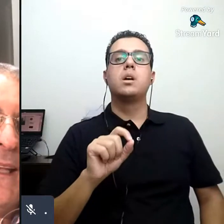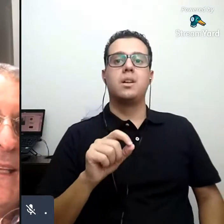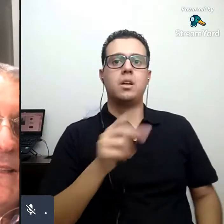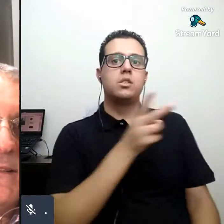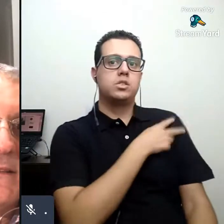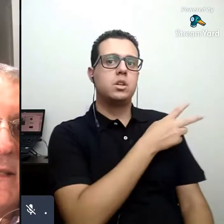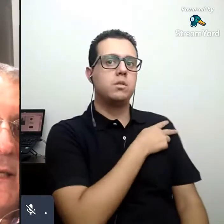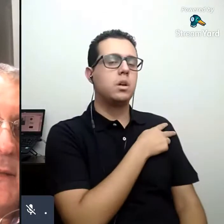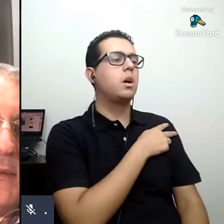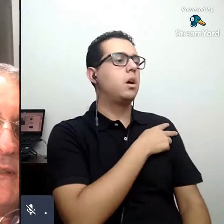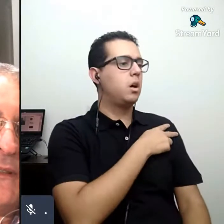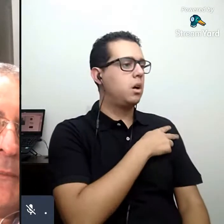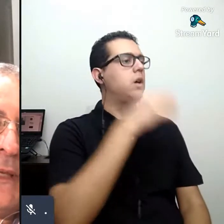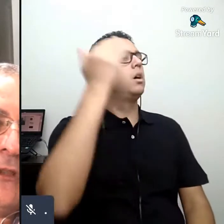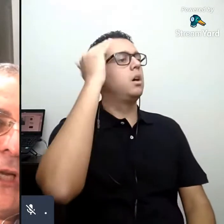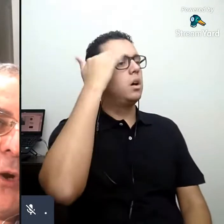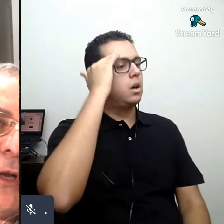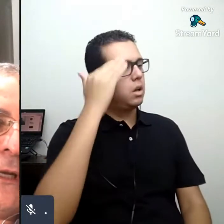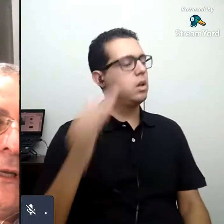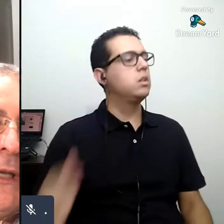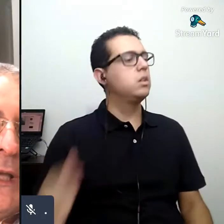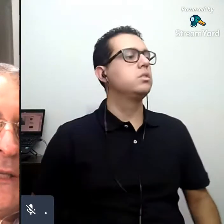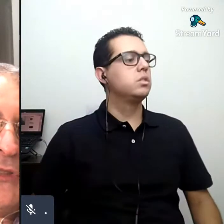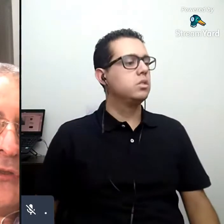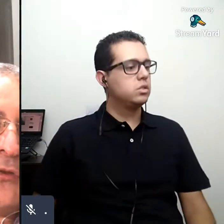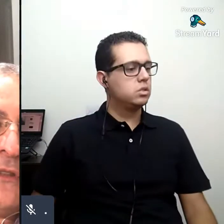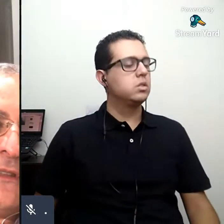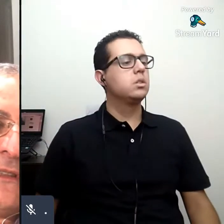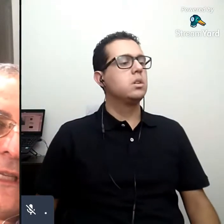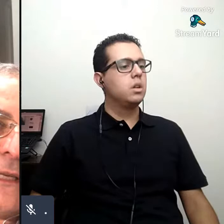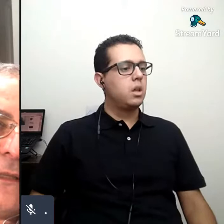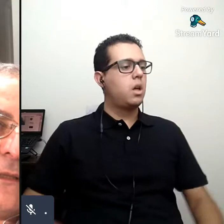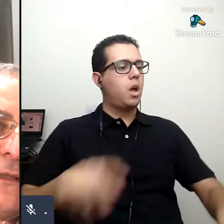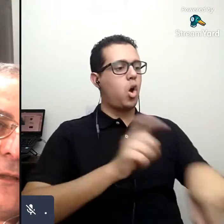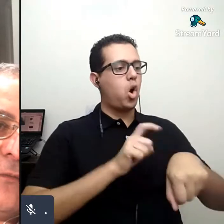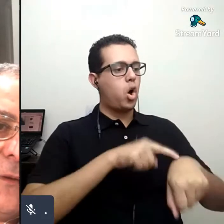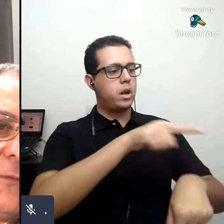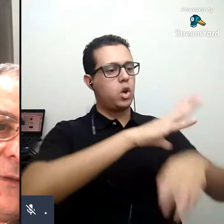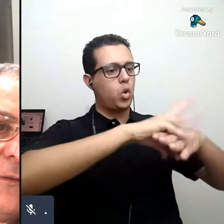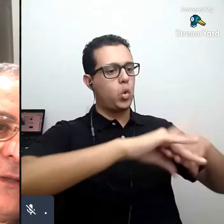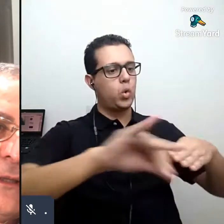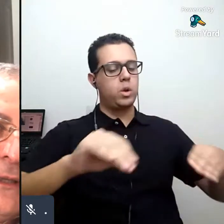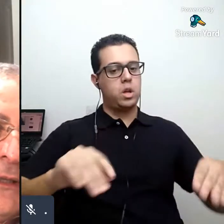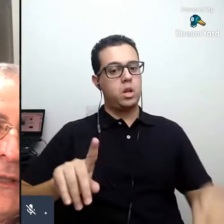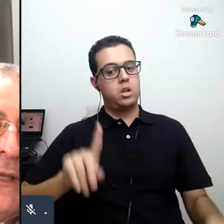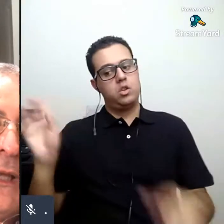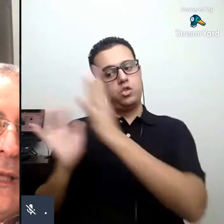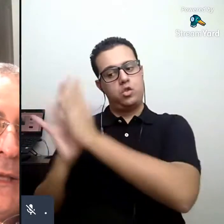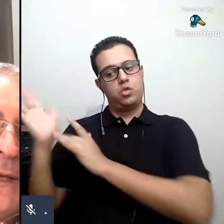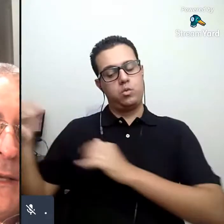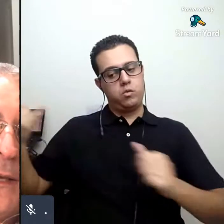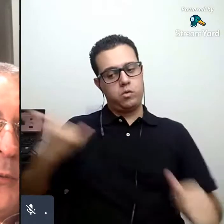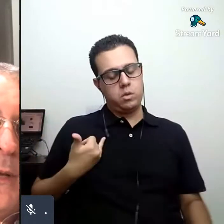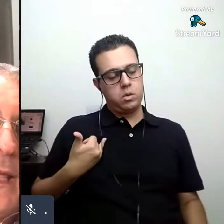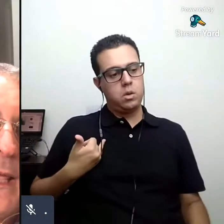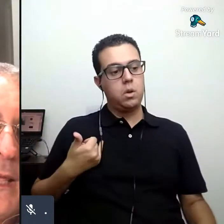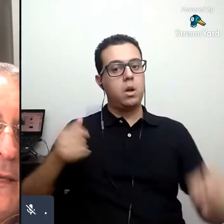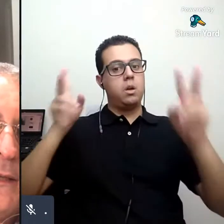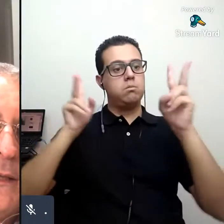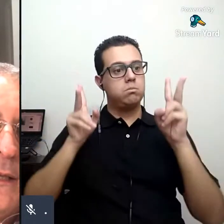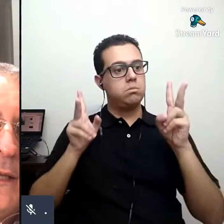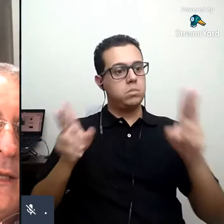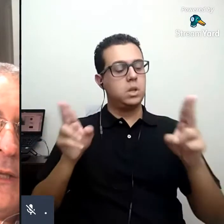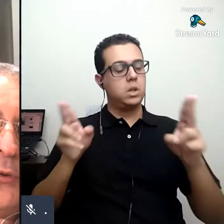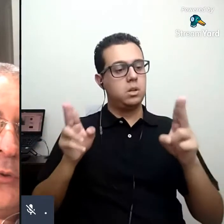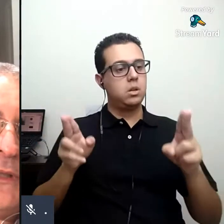Pai, será aquela precisamente a hora em que Jesus lhe dissera, teu filho vive, e creu